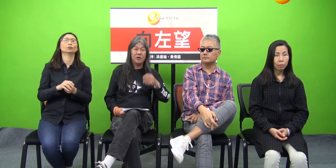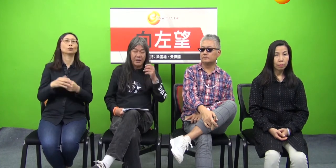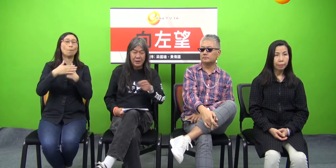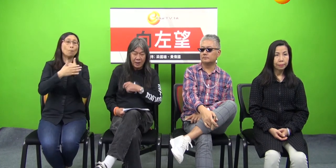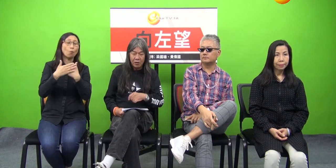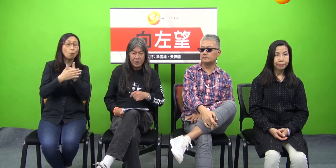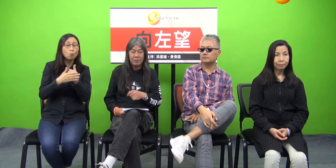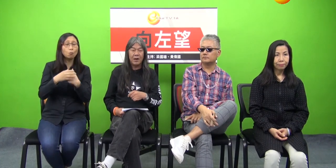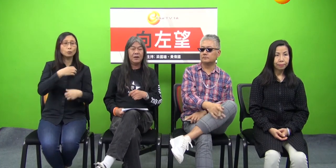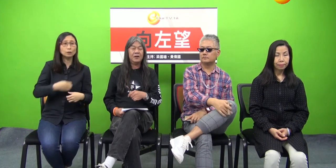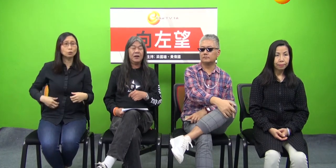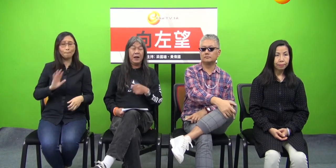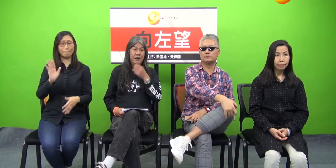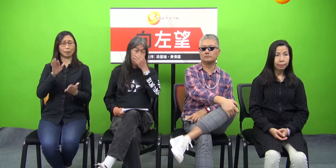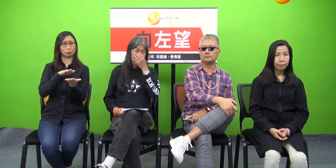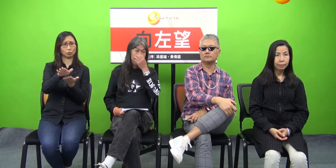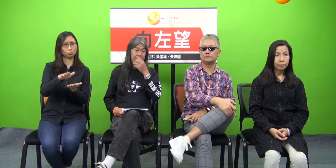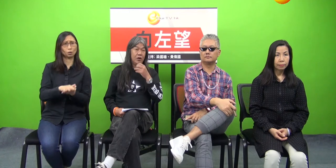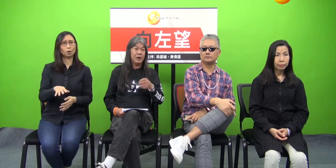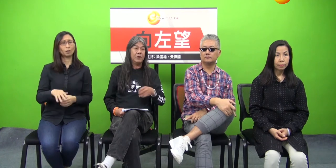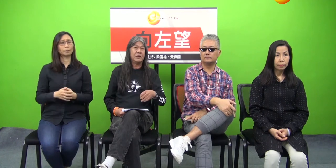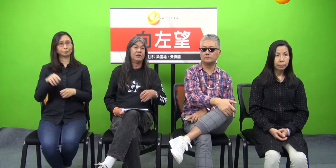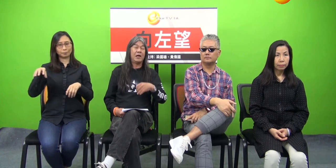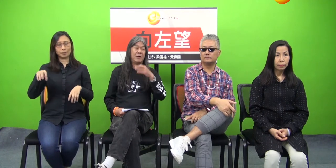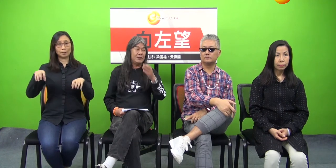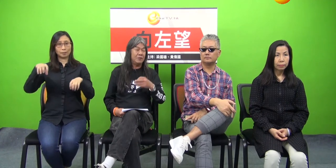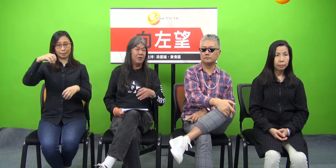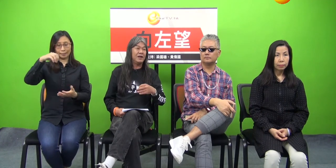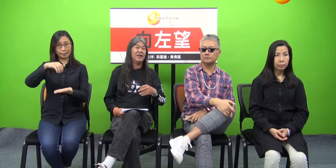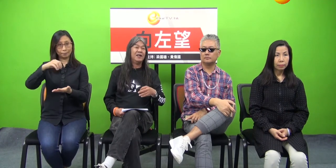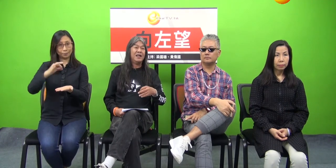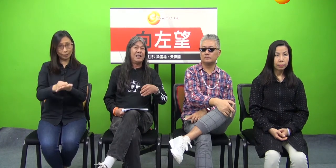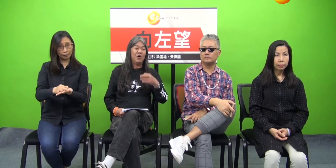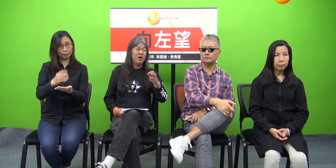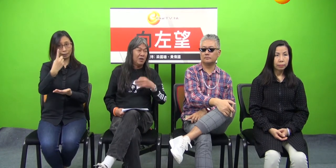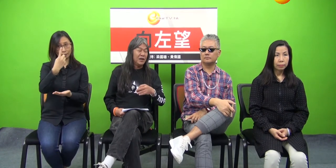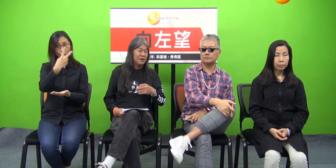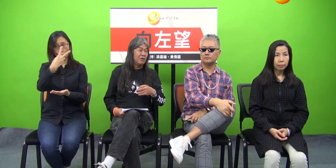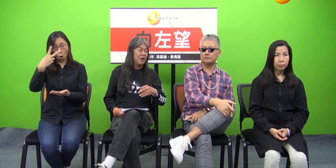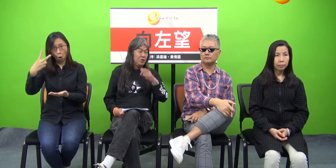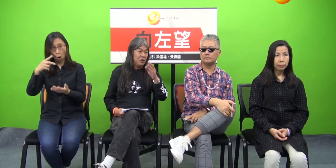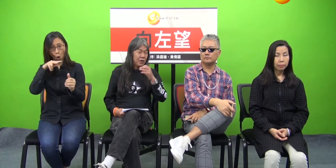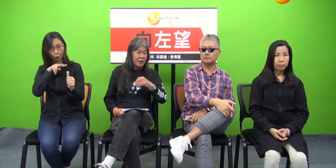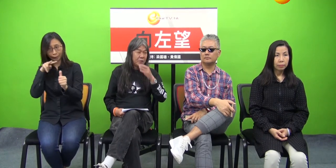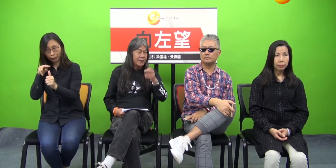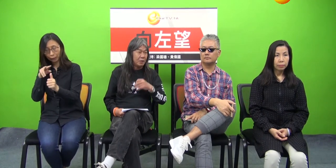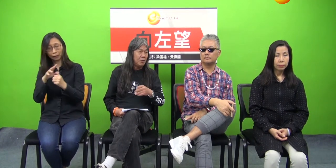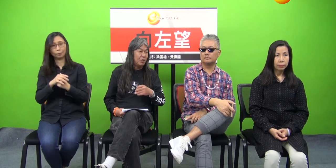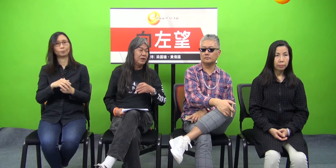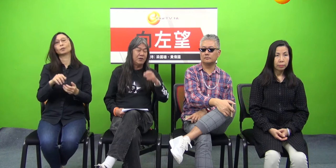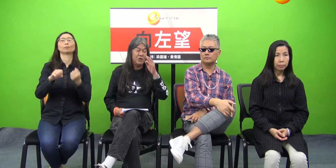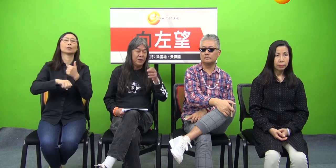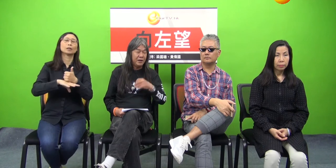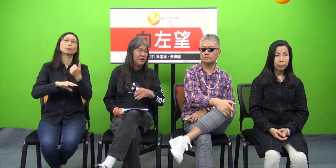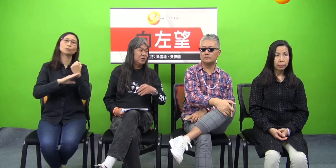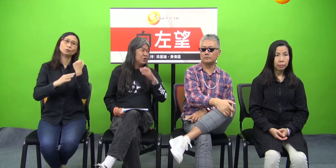於我哋而家成日講就係話喺呢個一地兩檢嗰時候，基本係20條係 叫香港人就話：喂，如果我哋基本法寫得唔好，你有